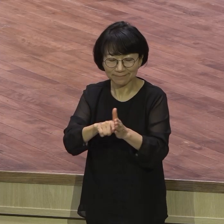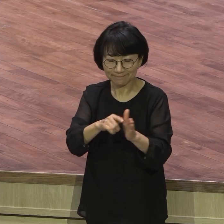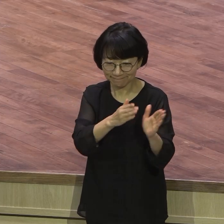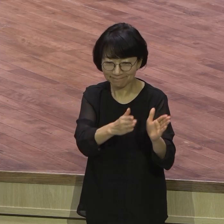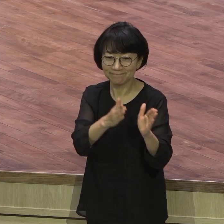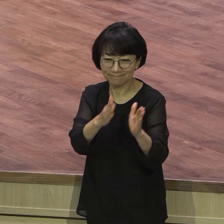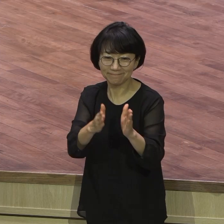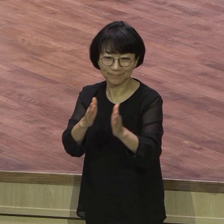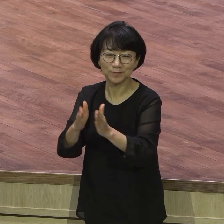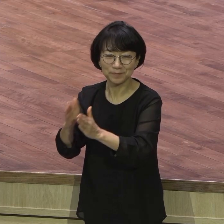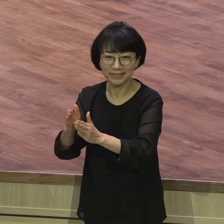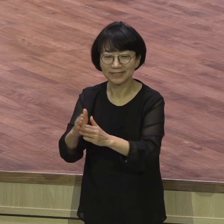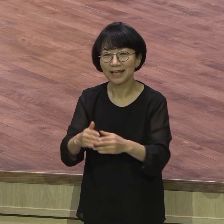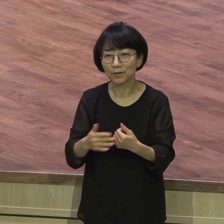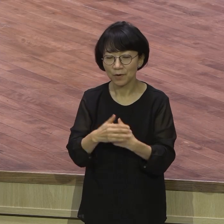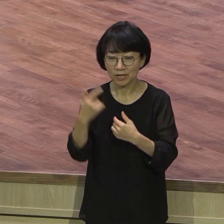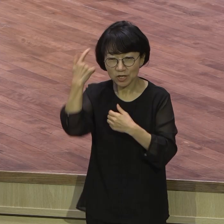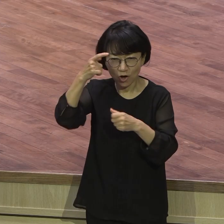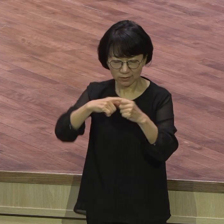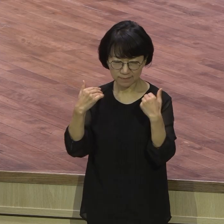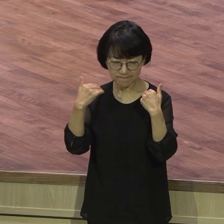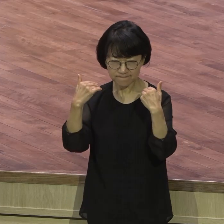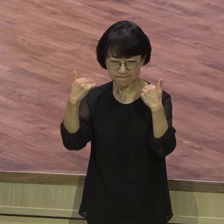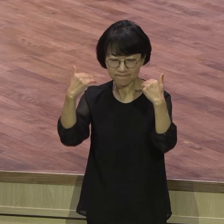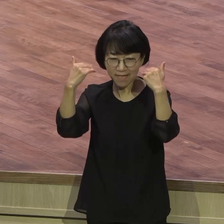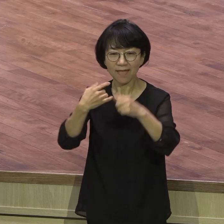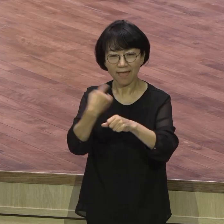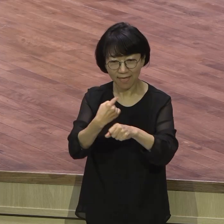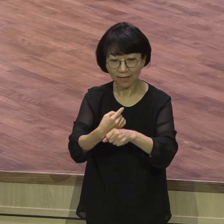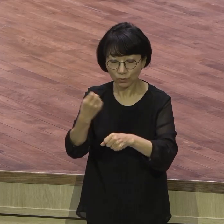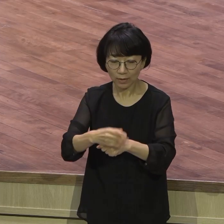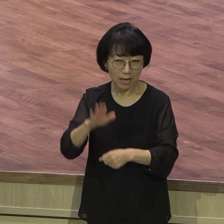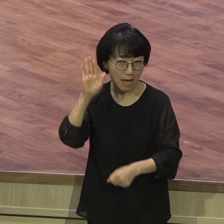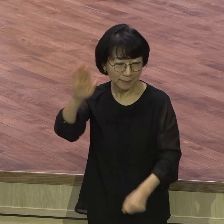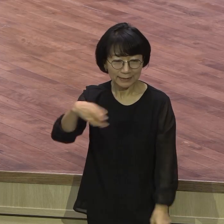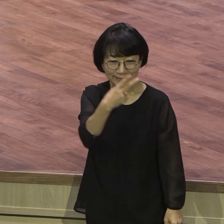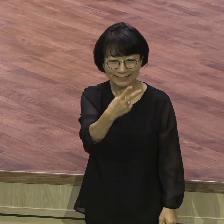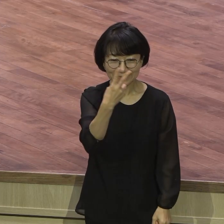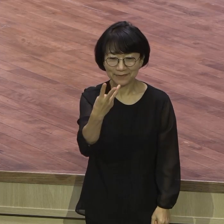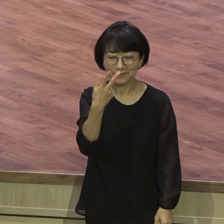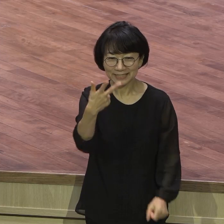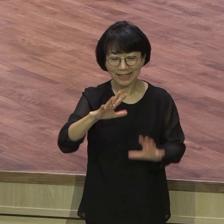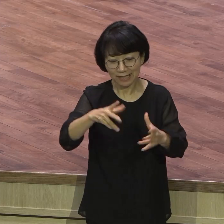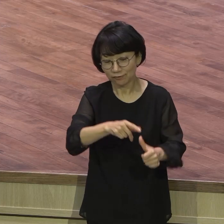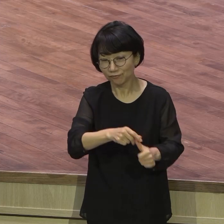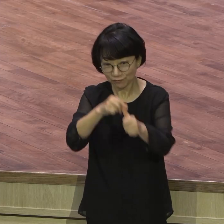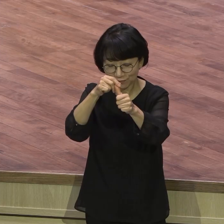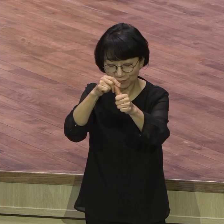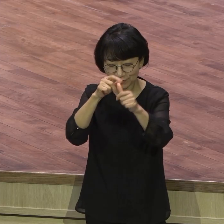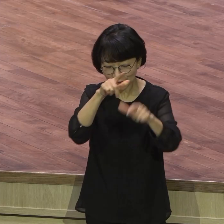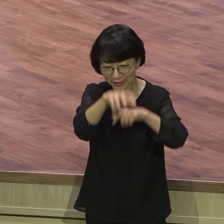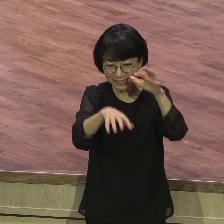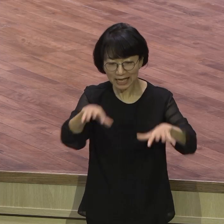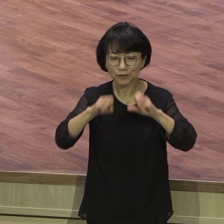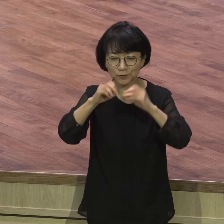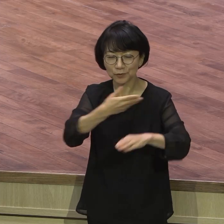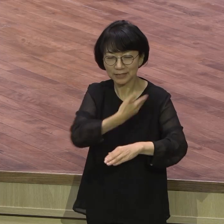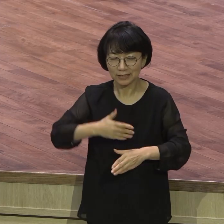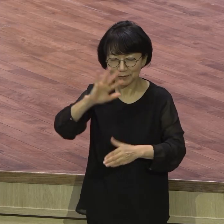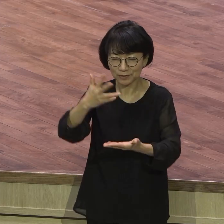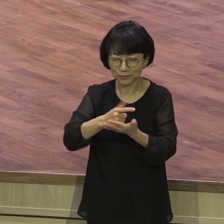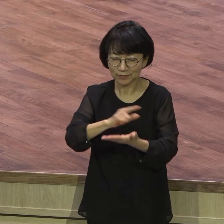여러분 다 그런 영적 수준이 되어서 237 나라 살리는 현장 전도 저희들 다 되시기를 제목으로